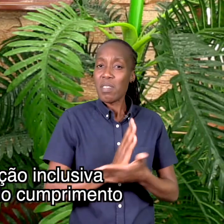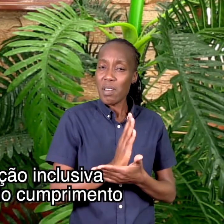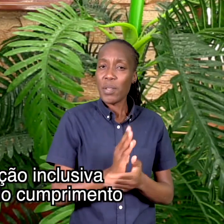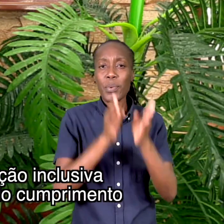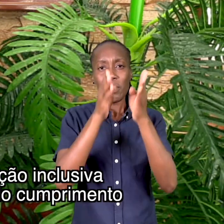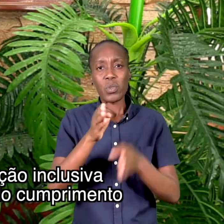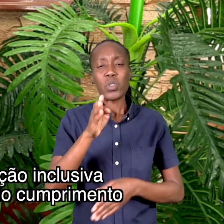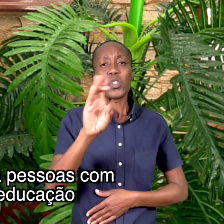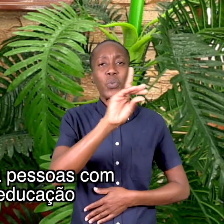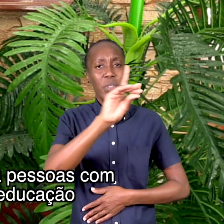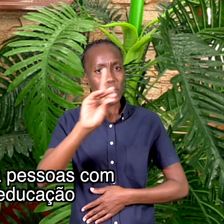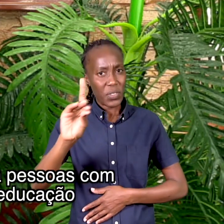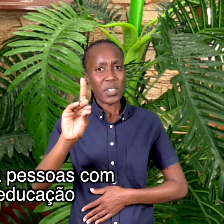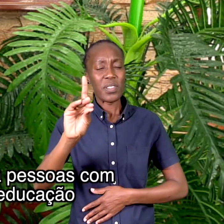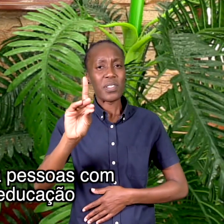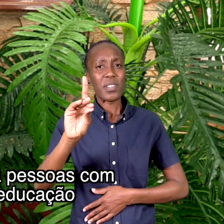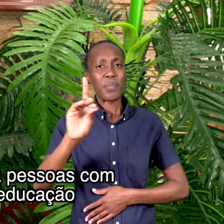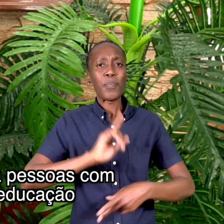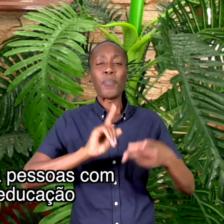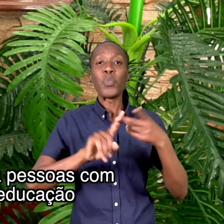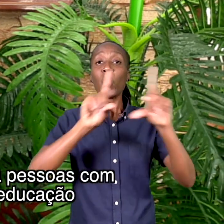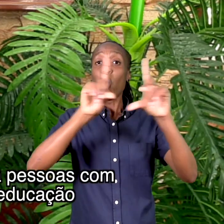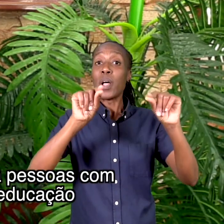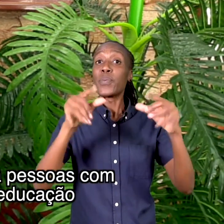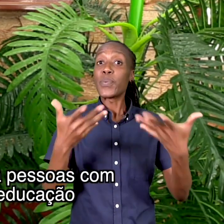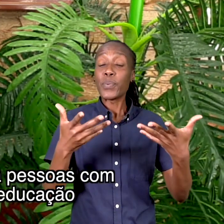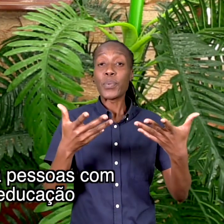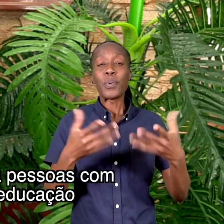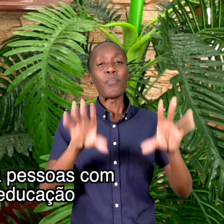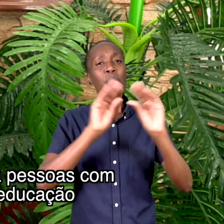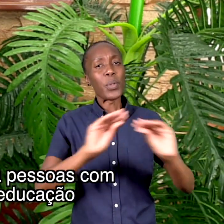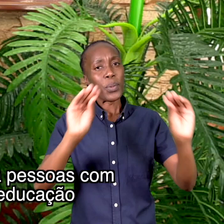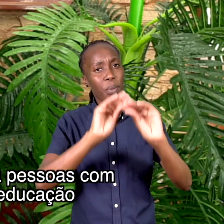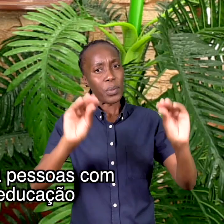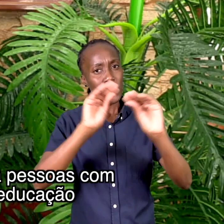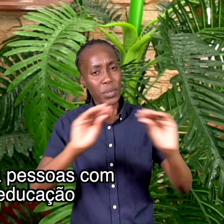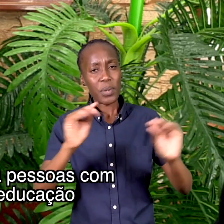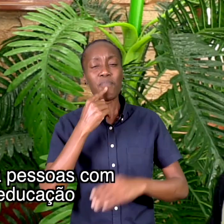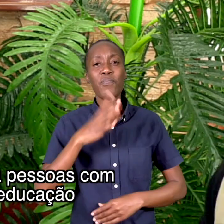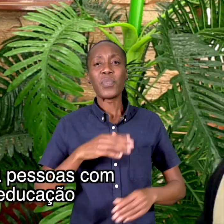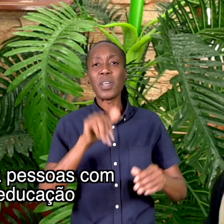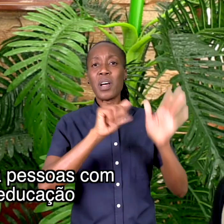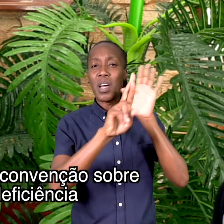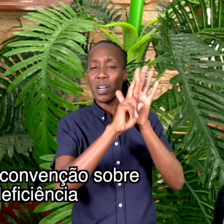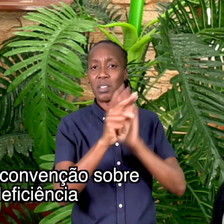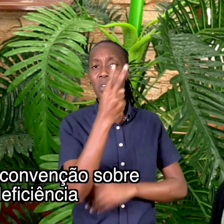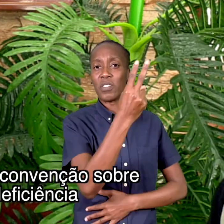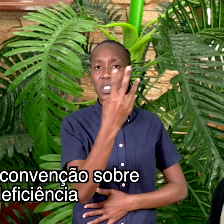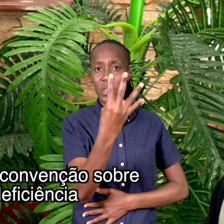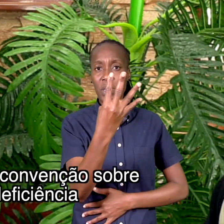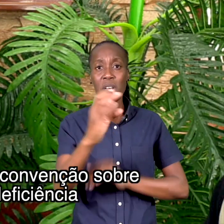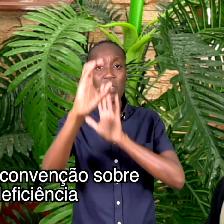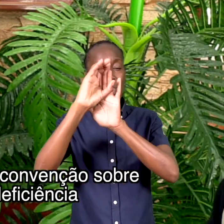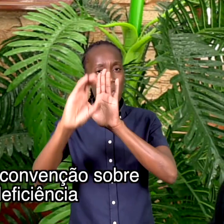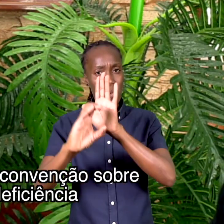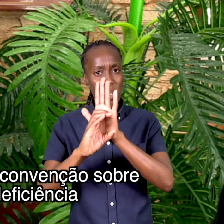do cumprimento daquilo que são os direitos das pessoas com deficiência com relação à educação, conforme prega